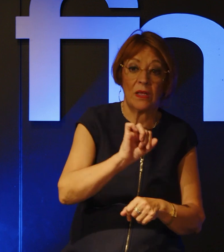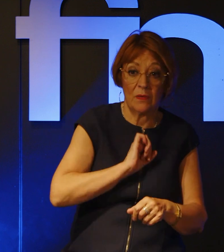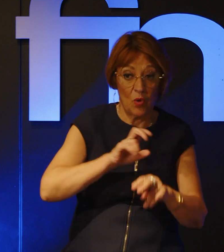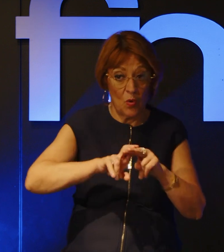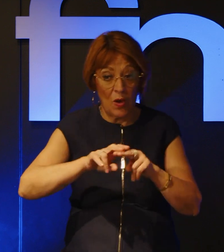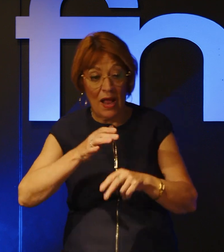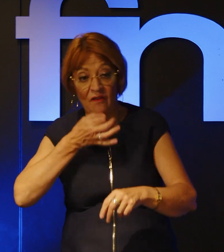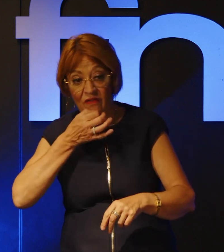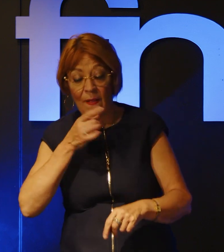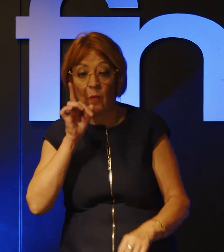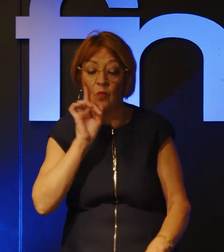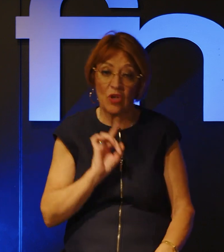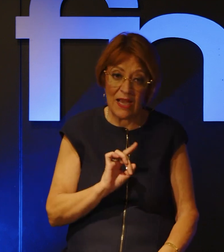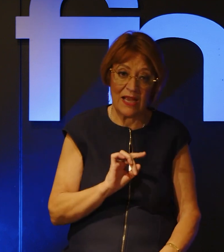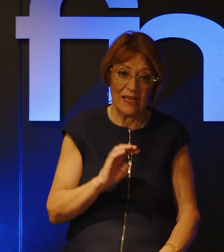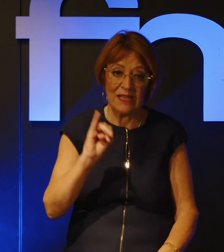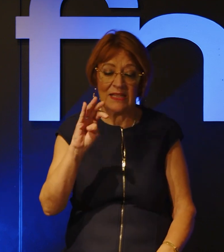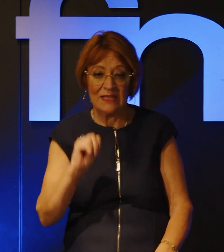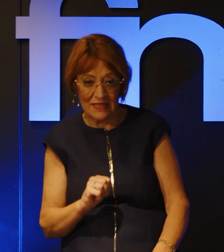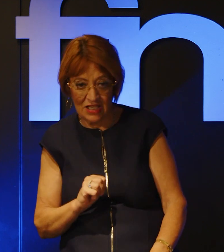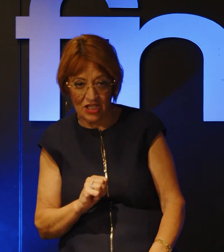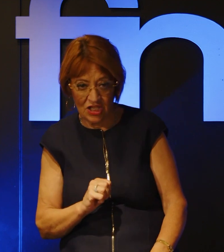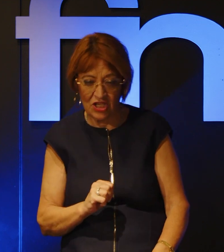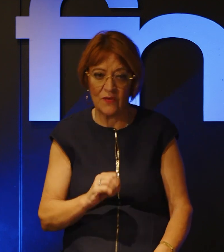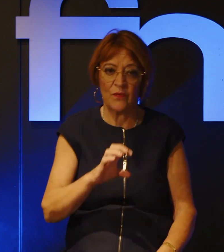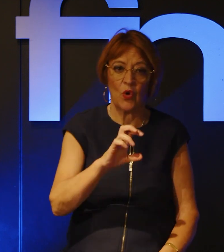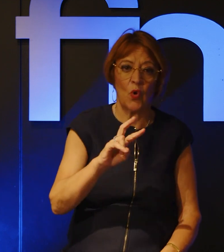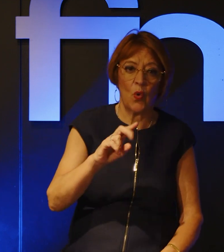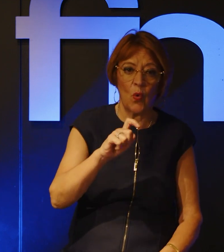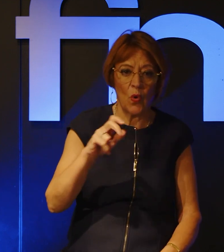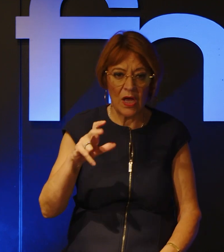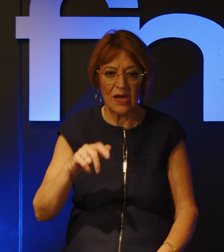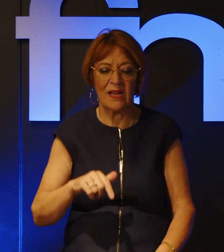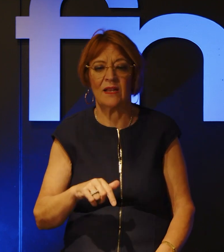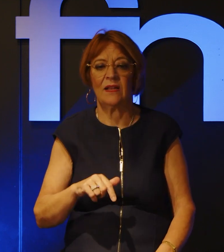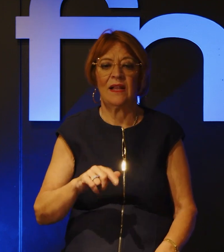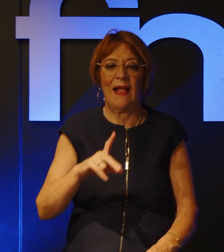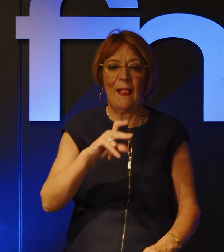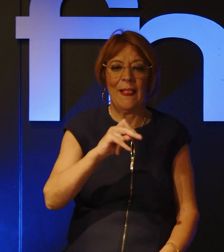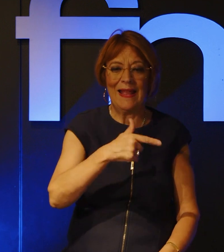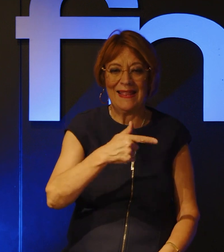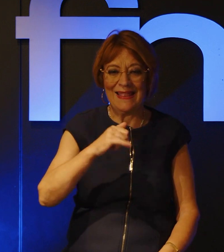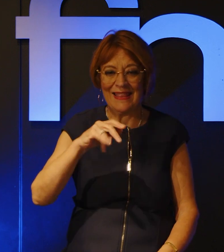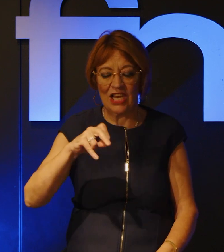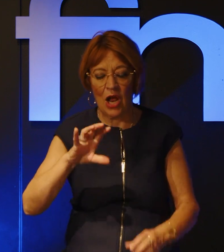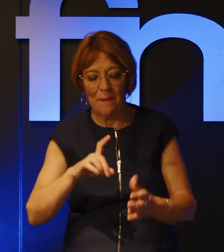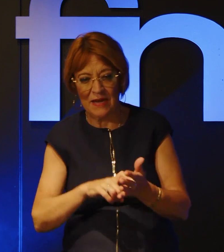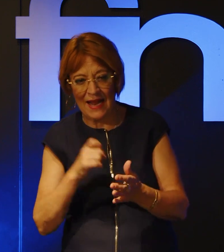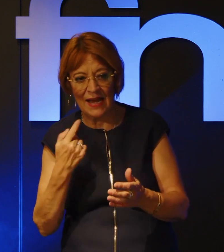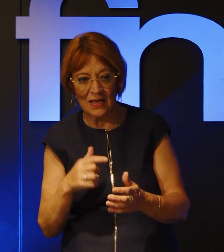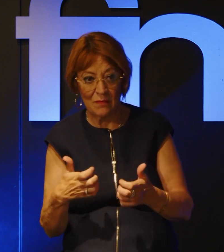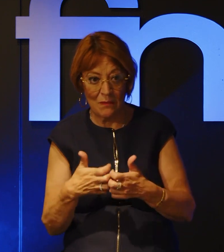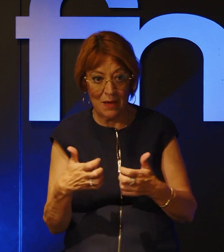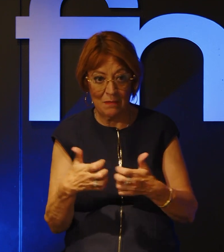fala é de mulher sis queer lz latinoamericana portanto tenho aqui questões em